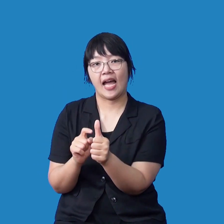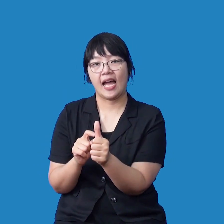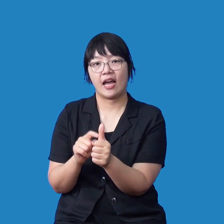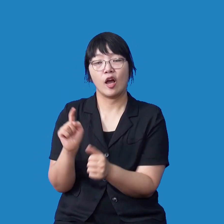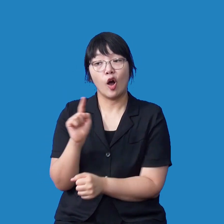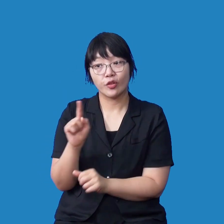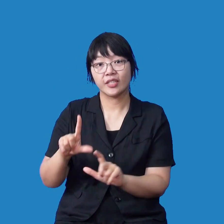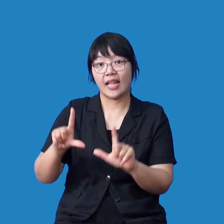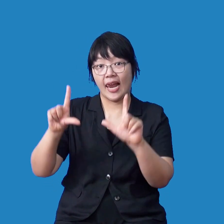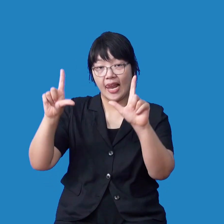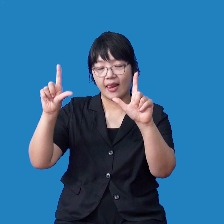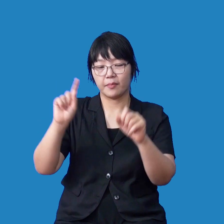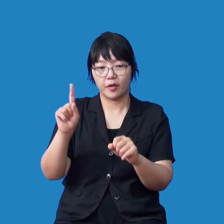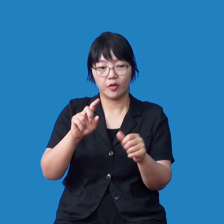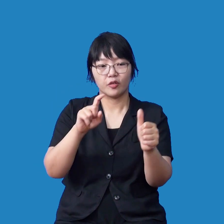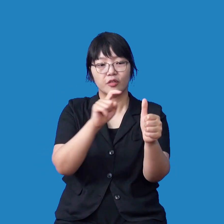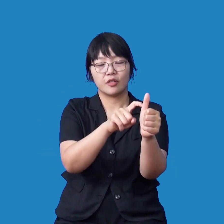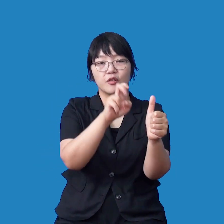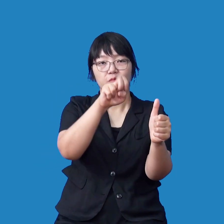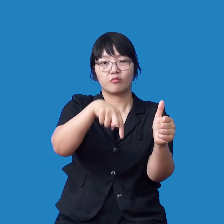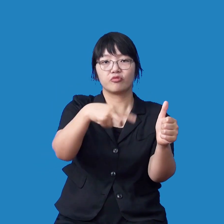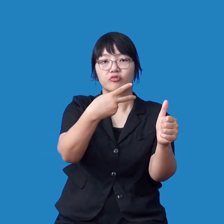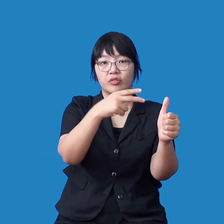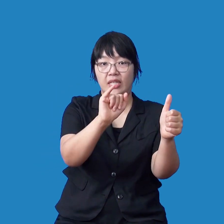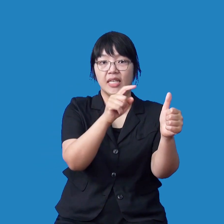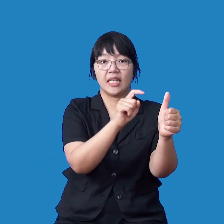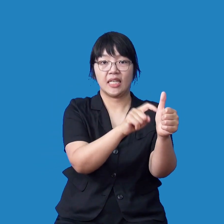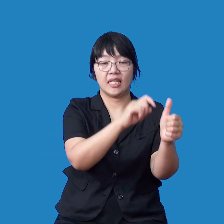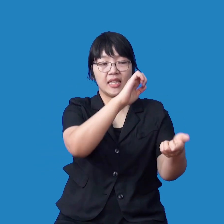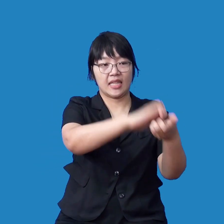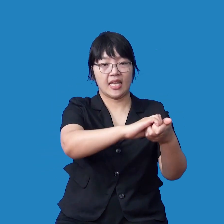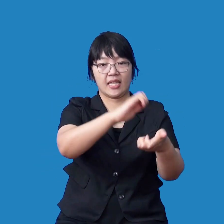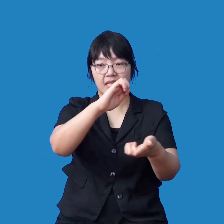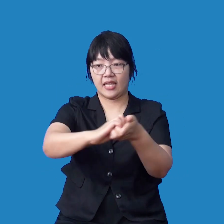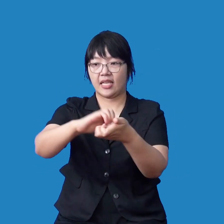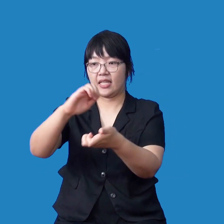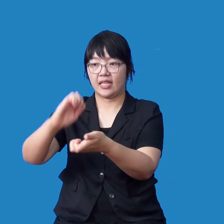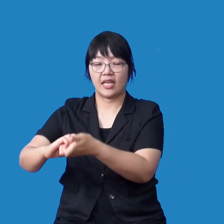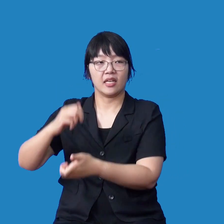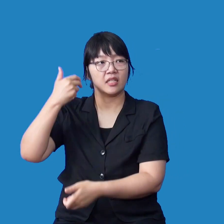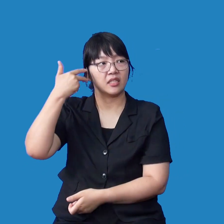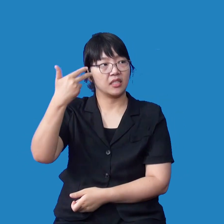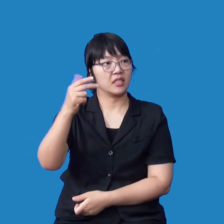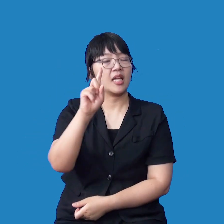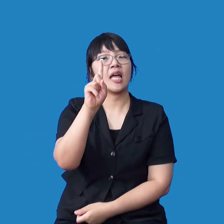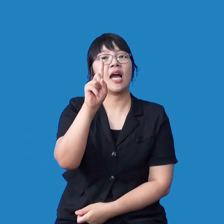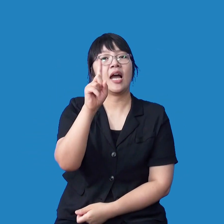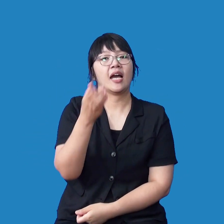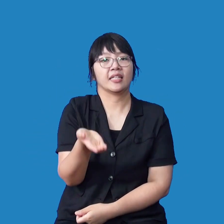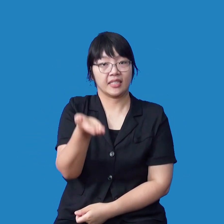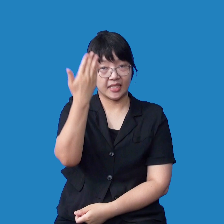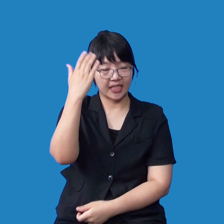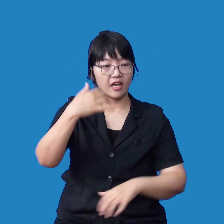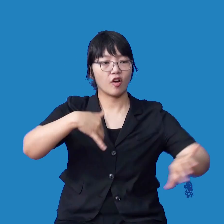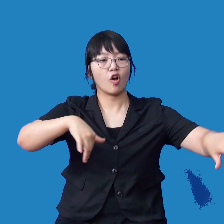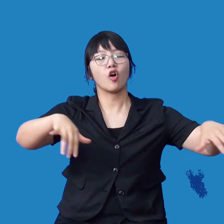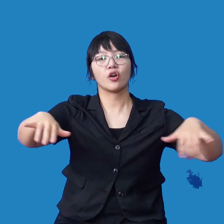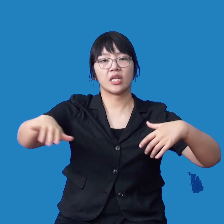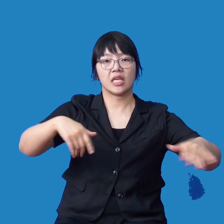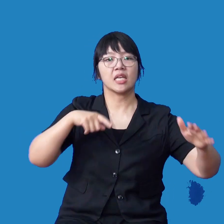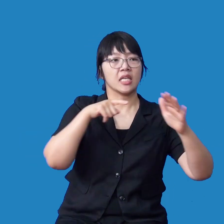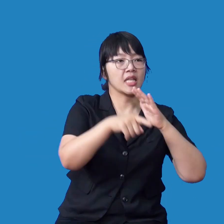날, 사실 무디는 정기적으로 시카고에서 일주일에 한 번 이상 그는 거리에